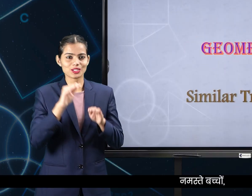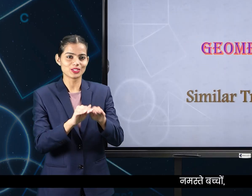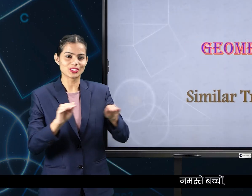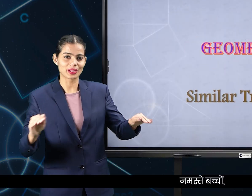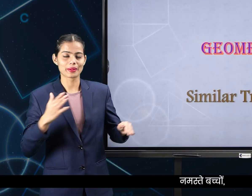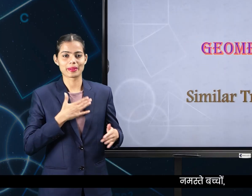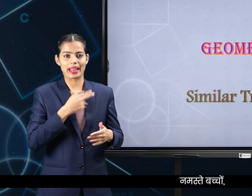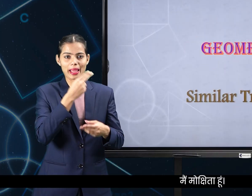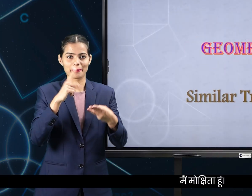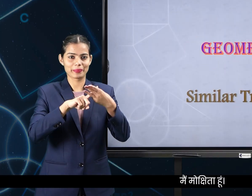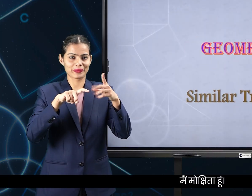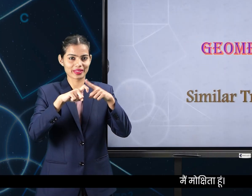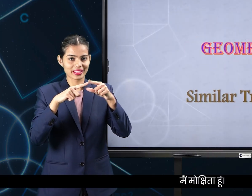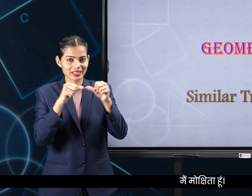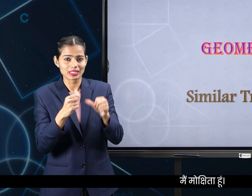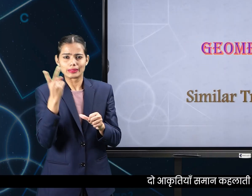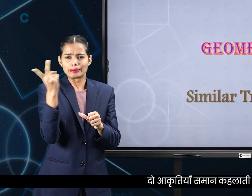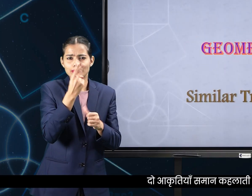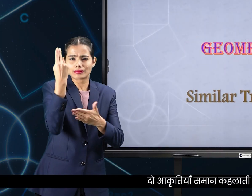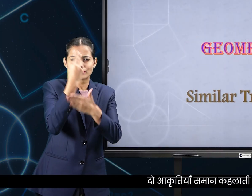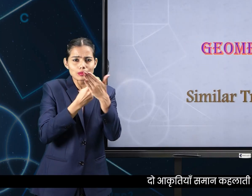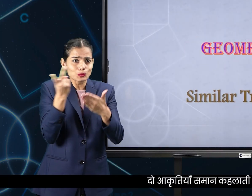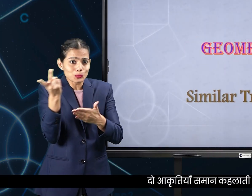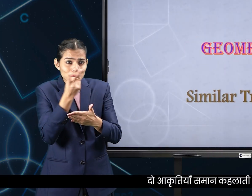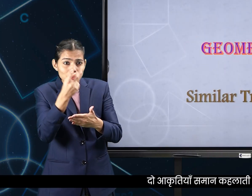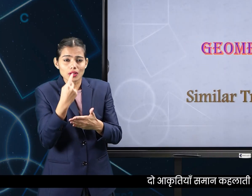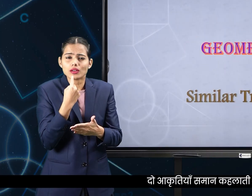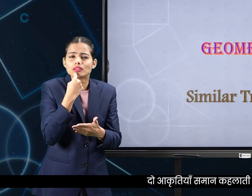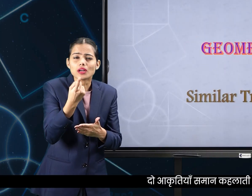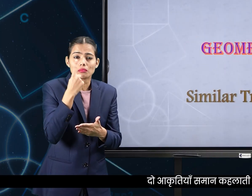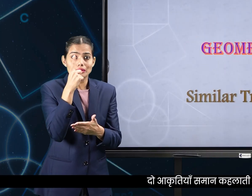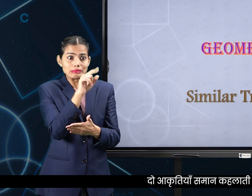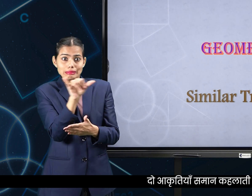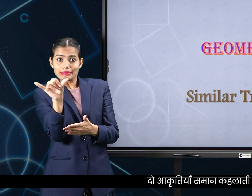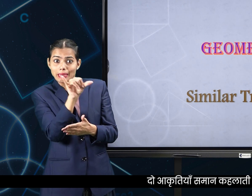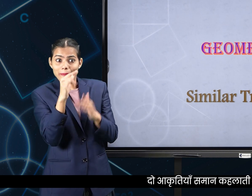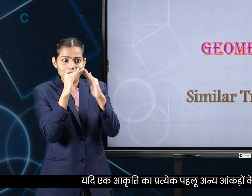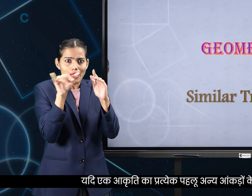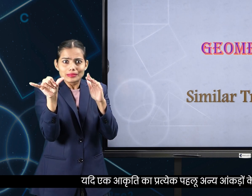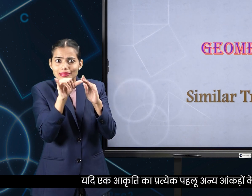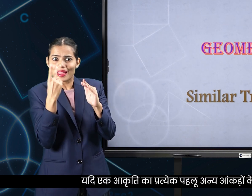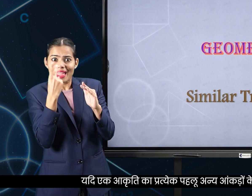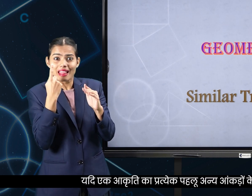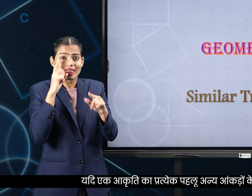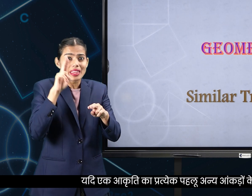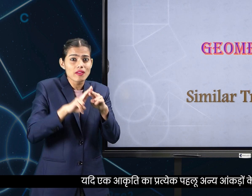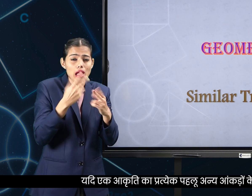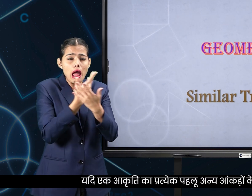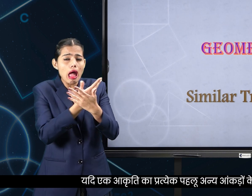नमस्ते बच्चों, मैं मोक्षिता हूँ। दो आकृतियाँ समान कहलाती है यदि एक आकृति का